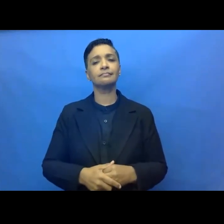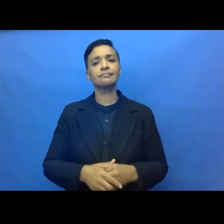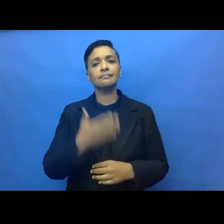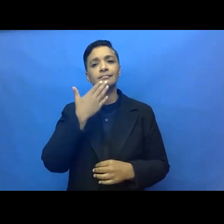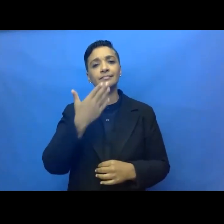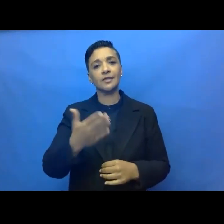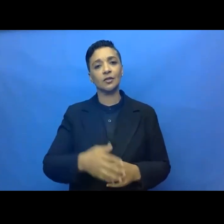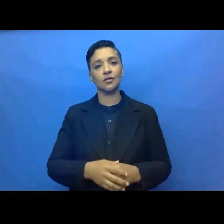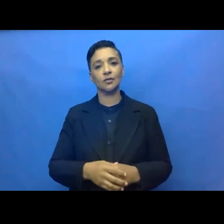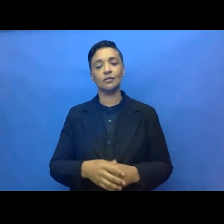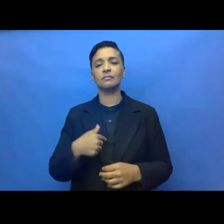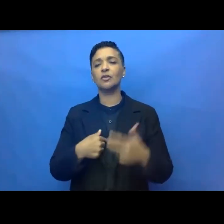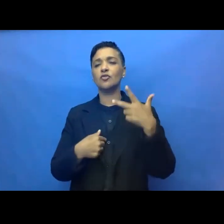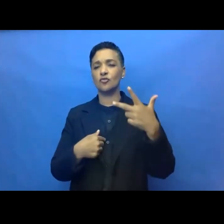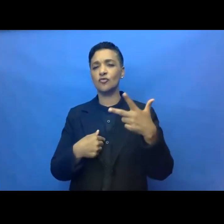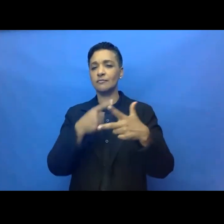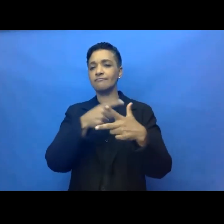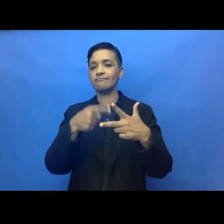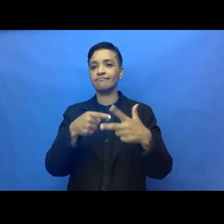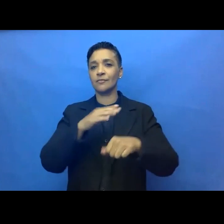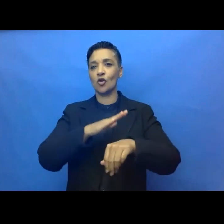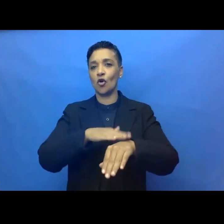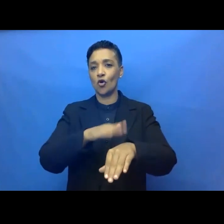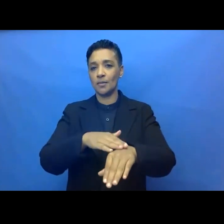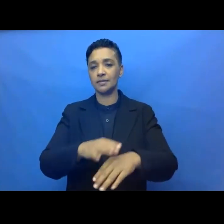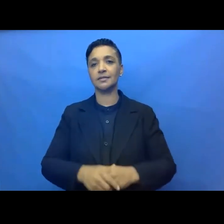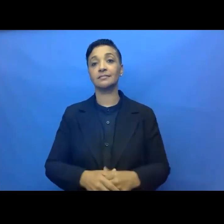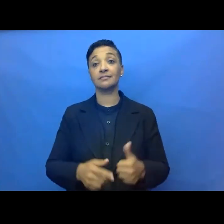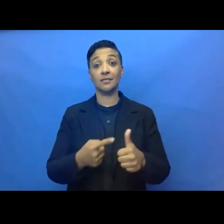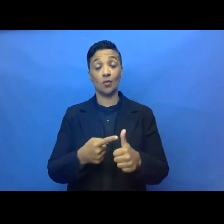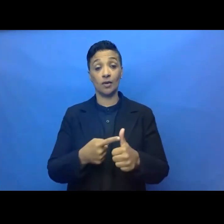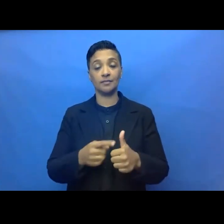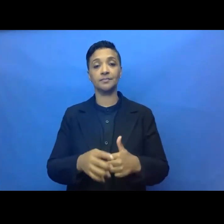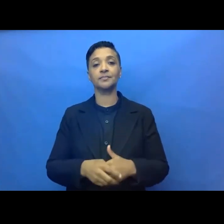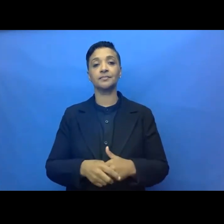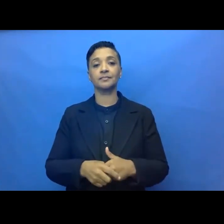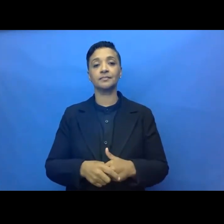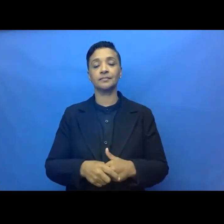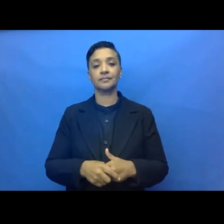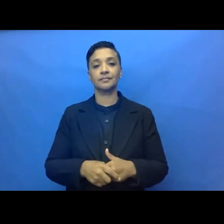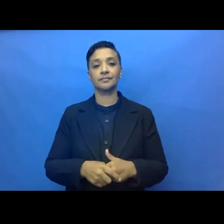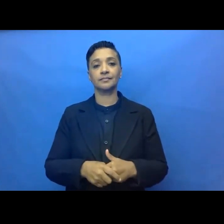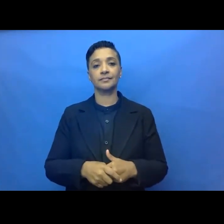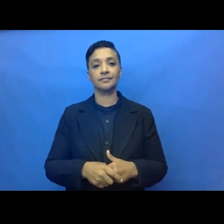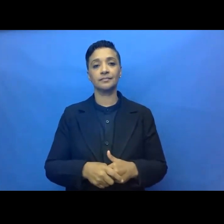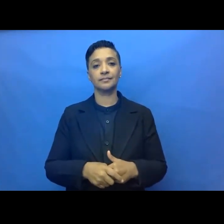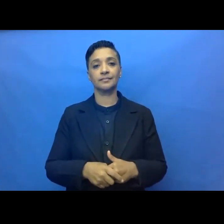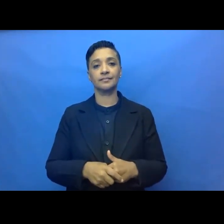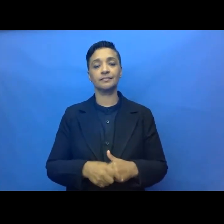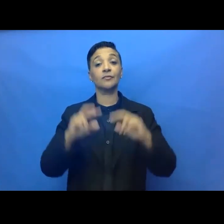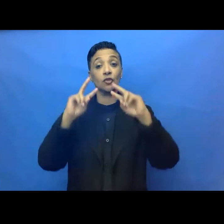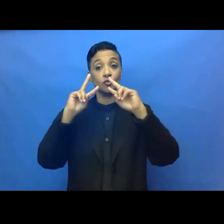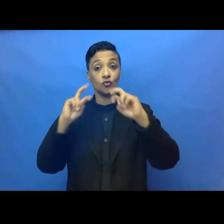Merci beaucoup. J'ai 3 commentaires brefs. Premièrement,